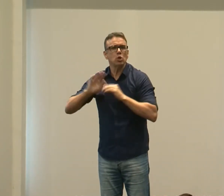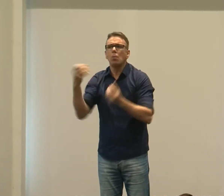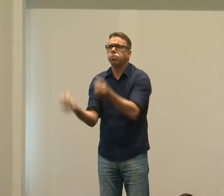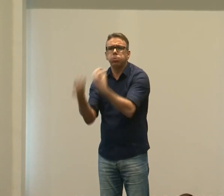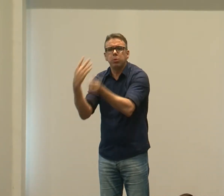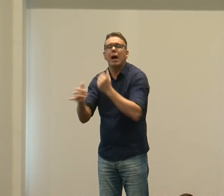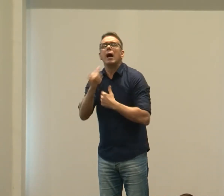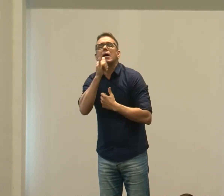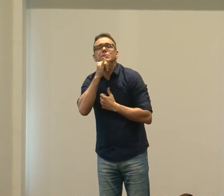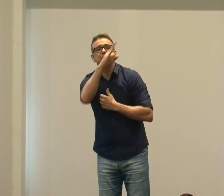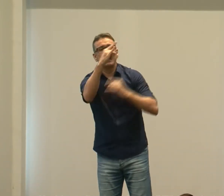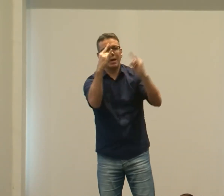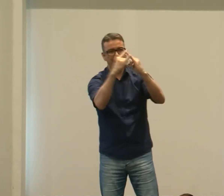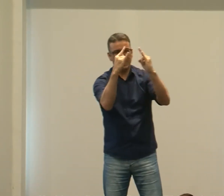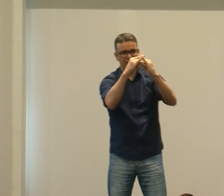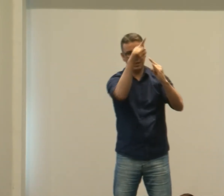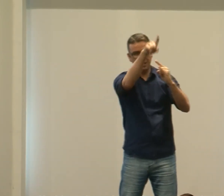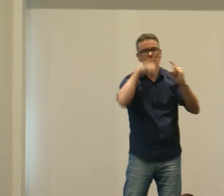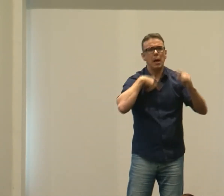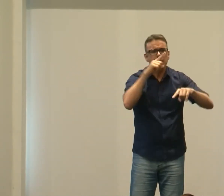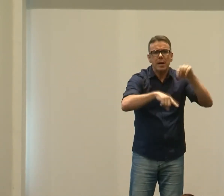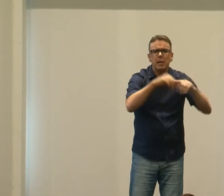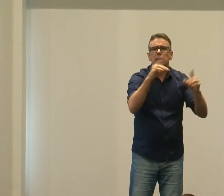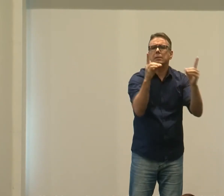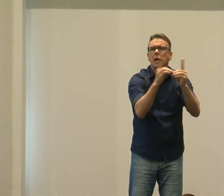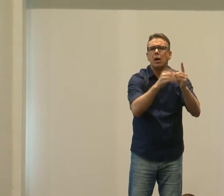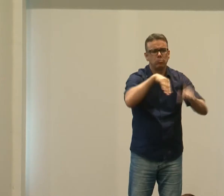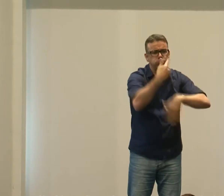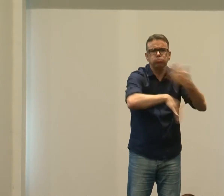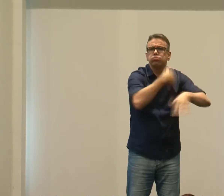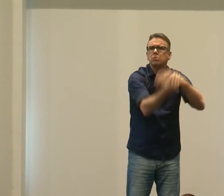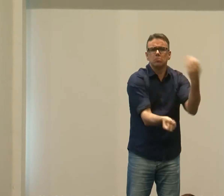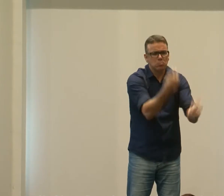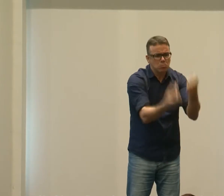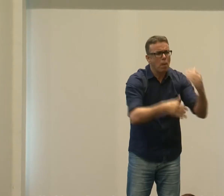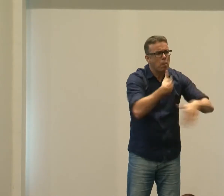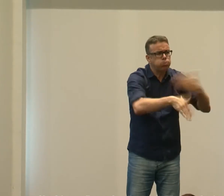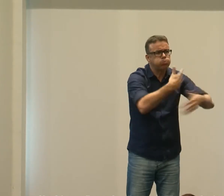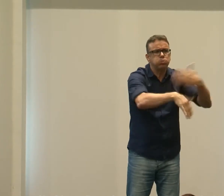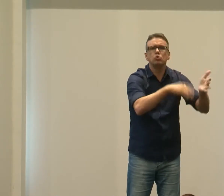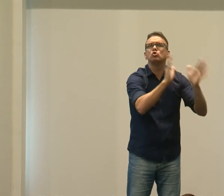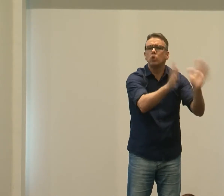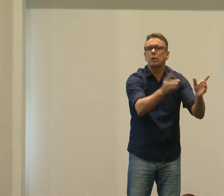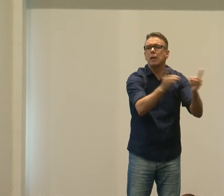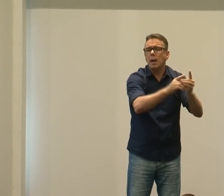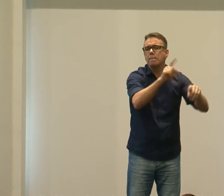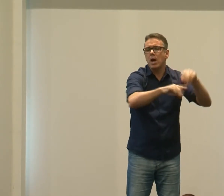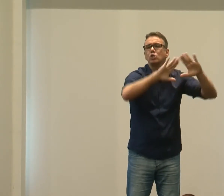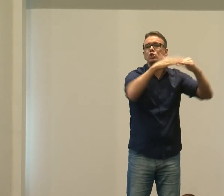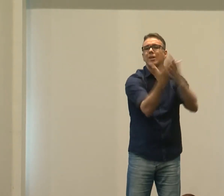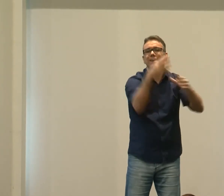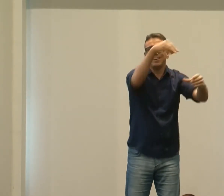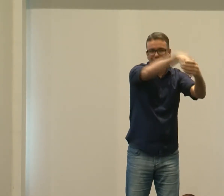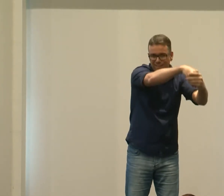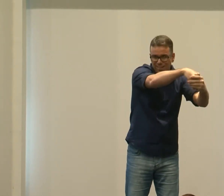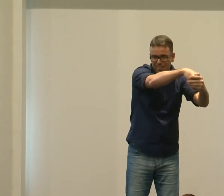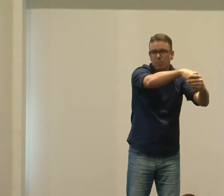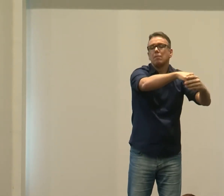materiais didáticos. Já existem muitos aqui no Brasil. O INES produz bastante material didático para as